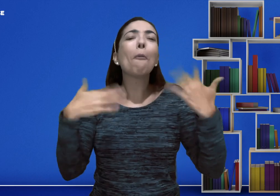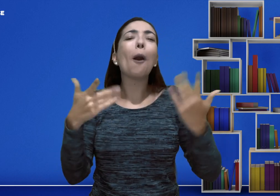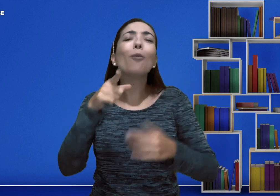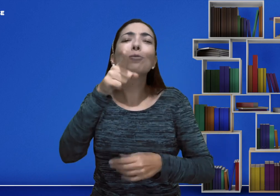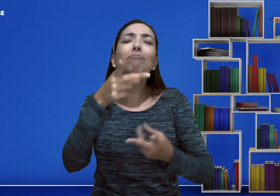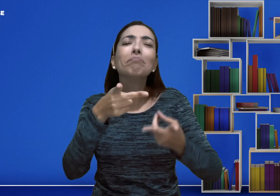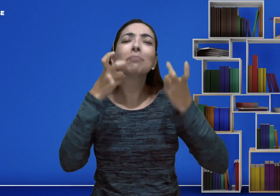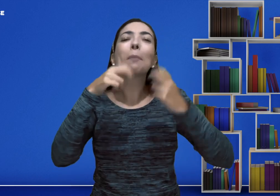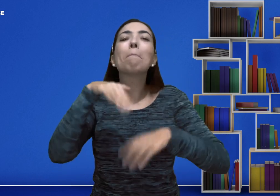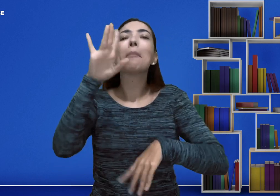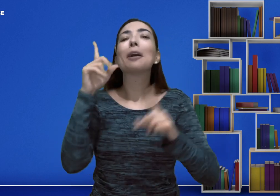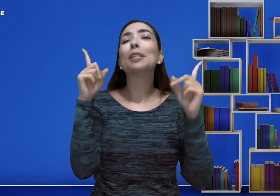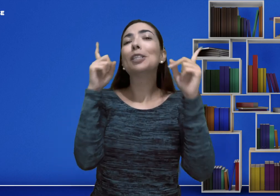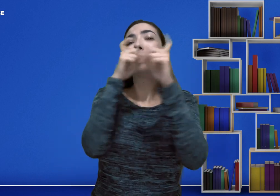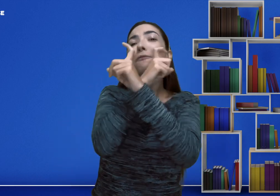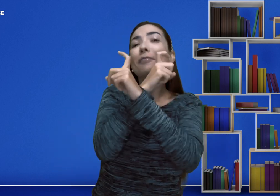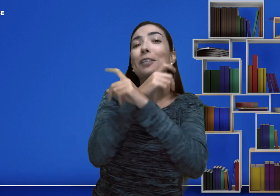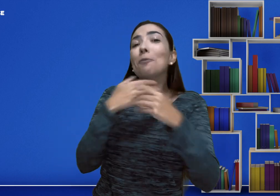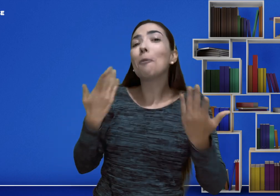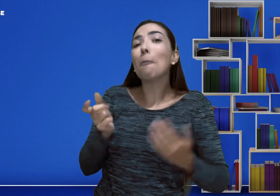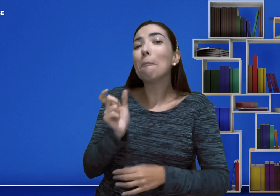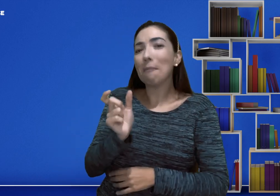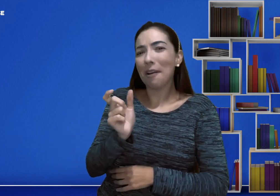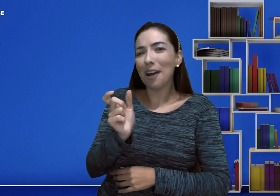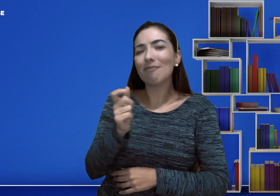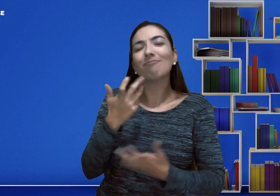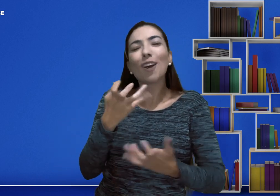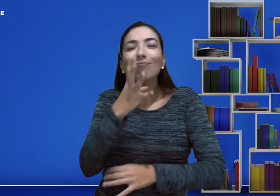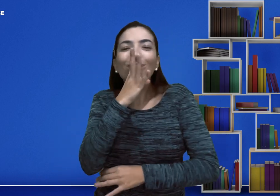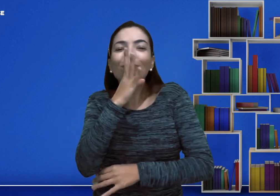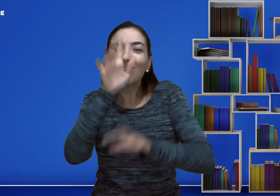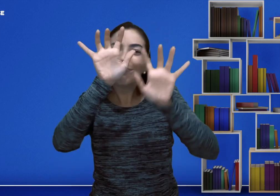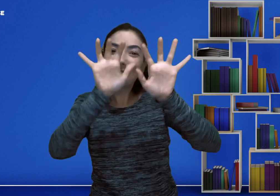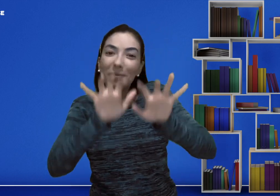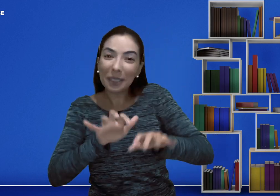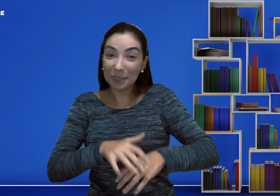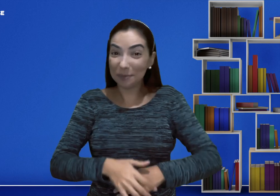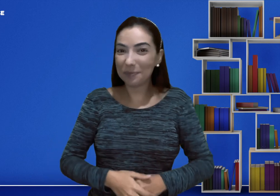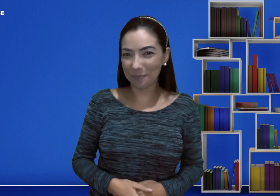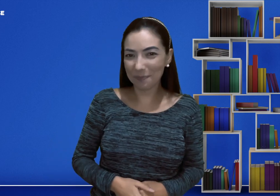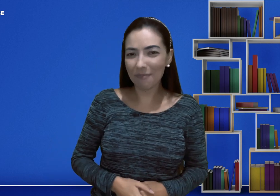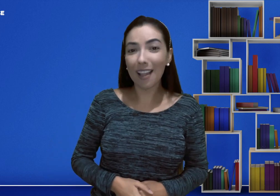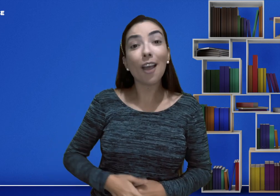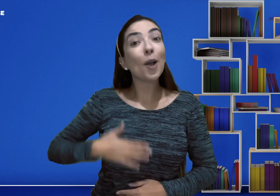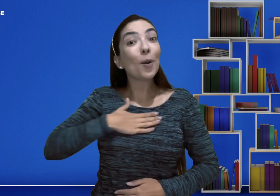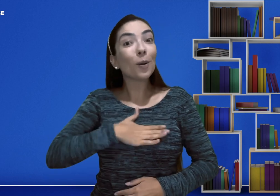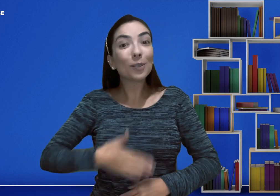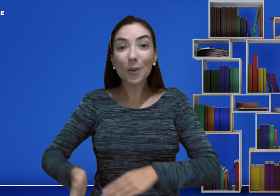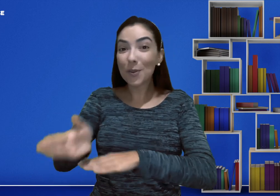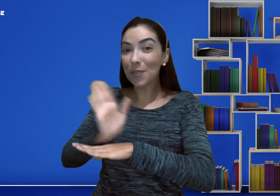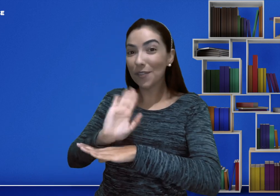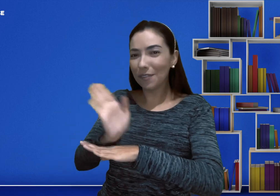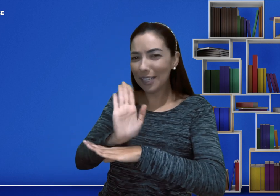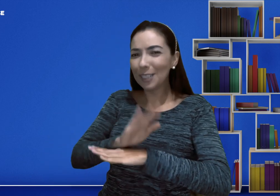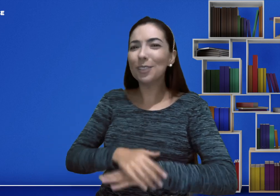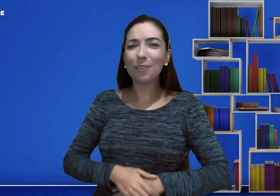comentários, ok? E se você gostou, curte e compartilha com seus amigos e me contem aqui outros sinais que vocês